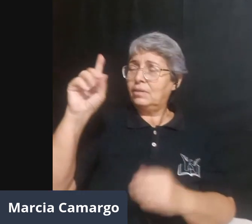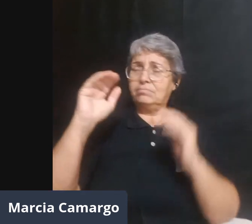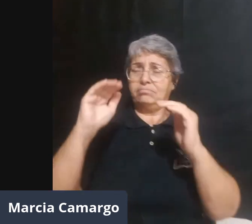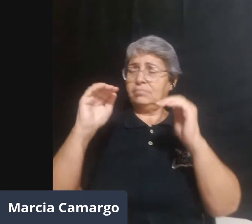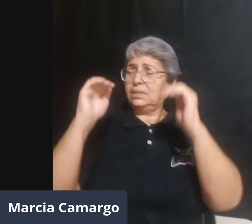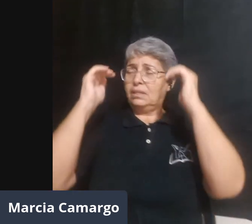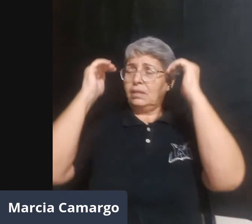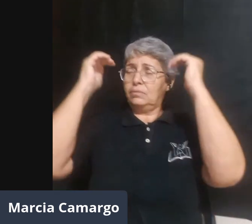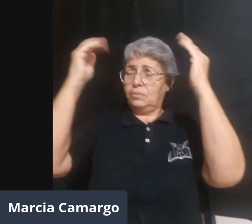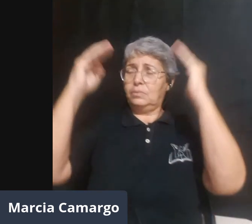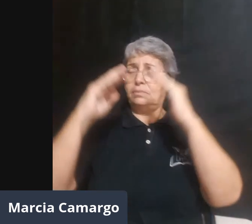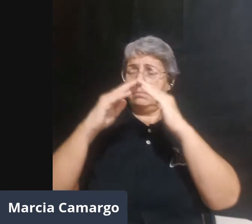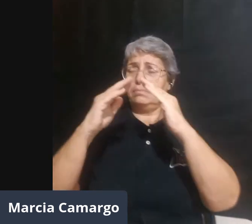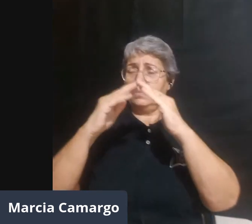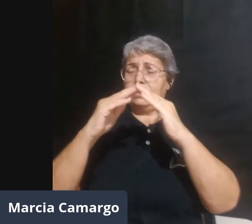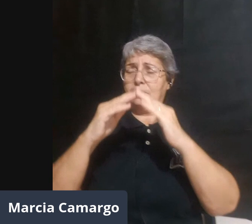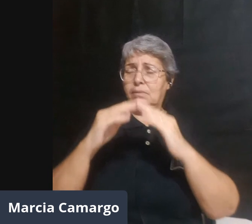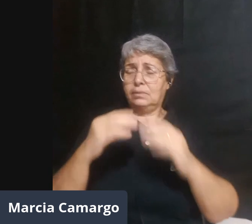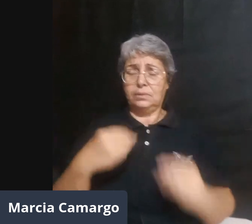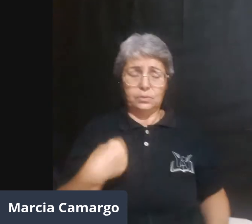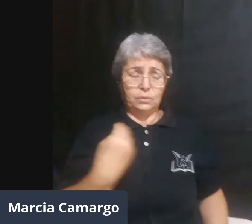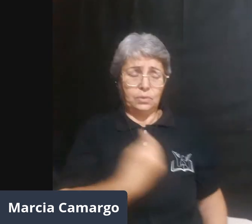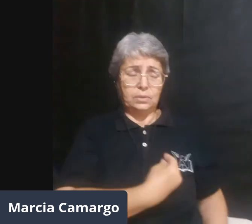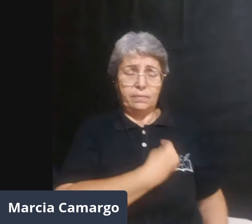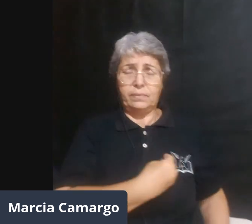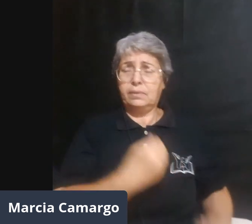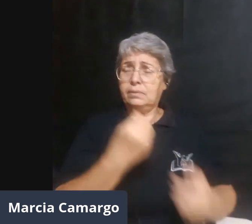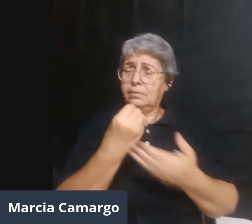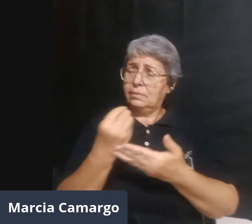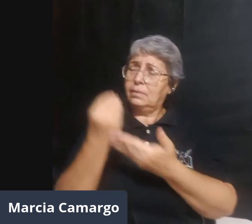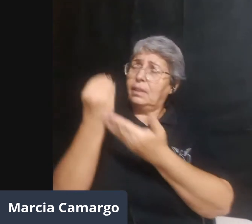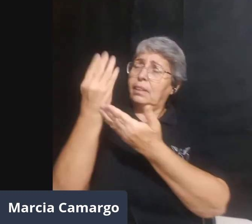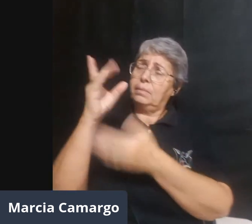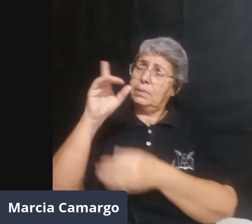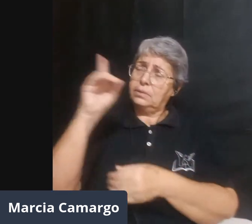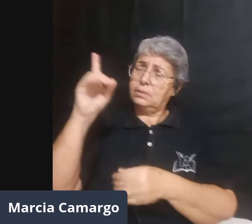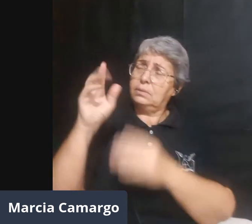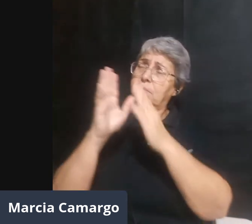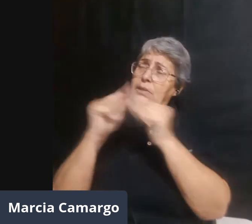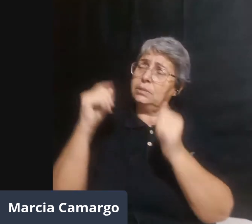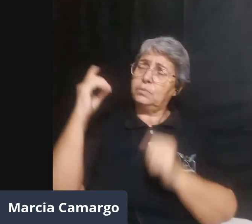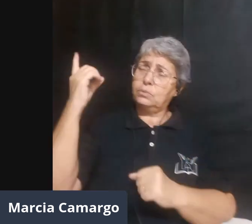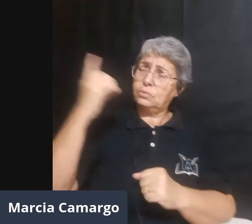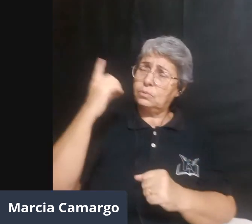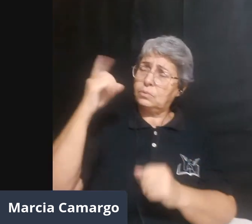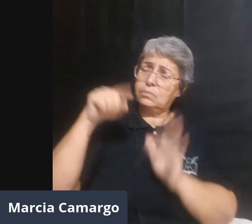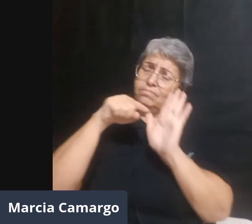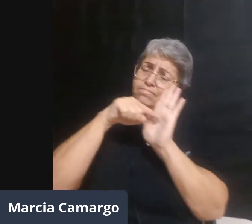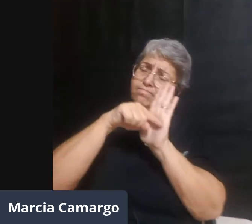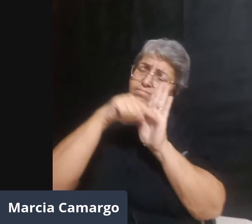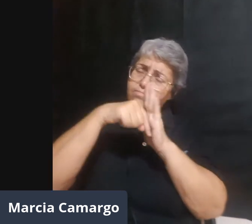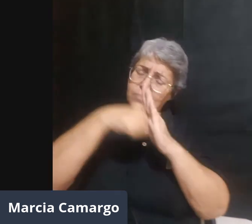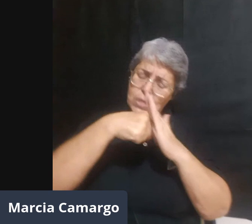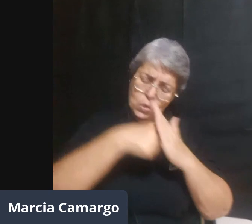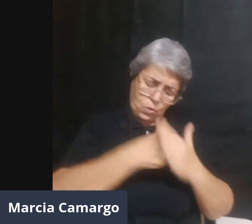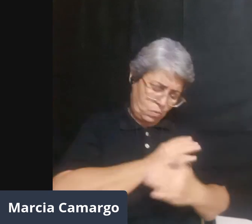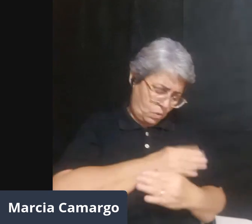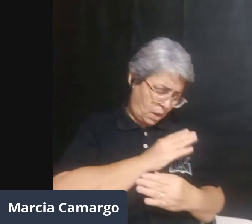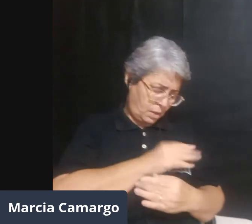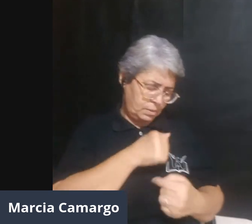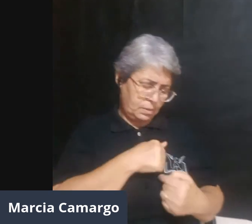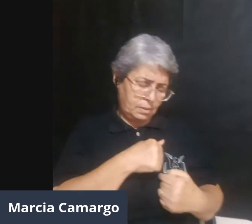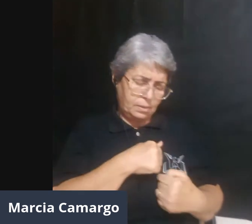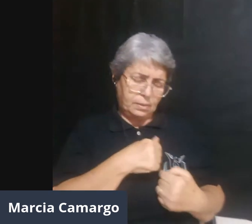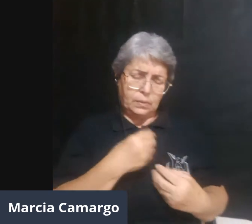nos entregamos a Ti. Pedimos, como Davi, que o Senhor sonde o nosso coração e veja onde